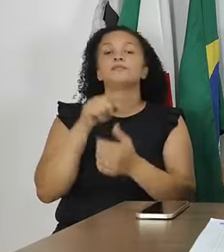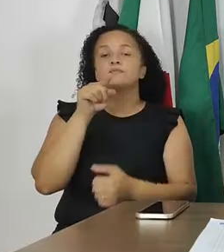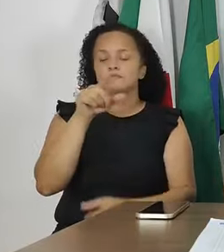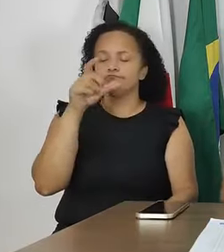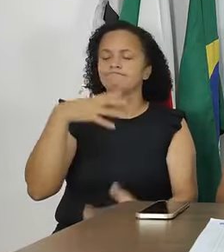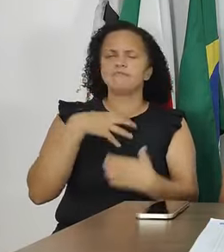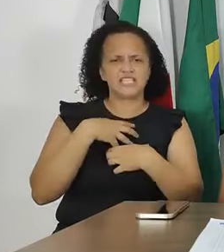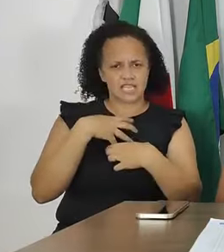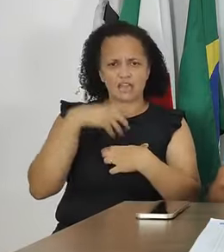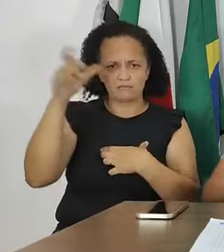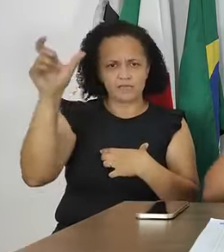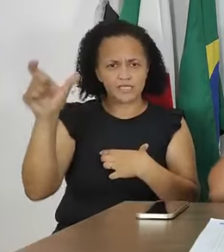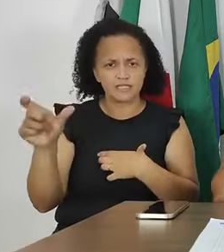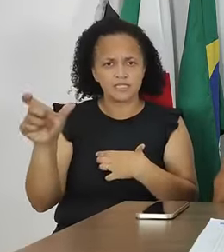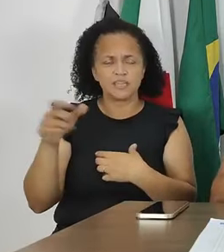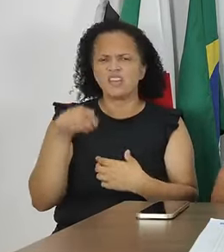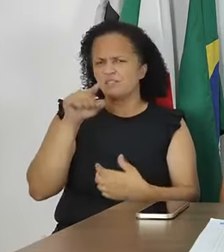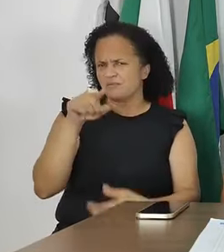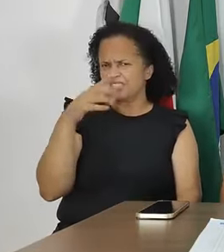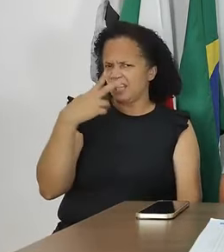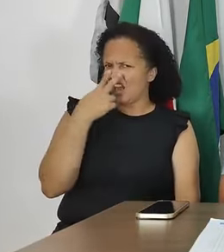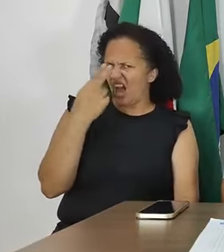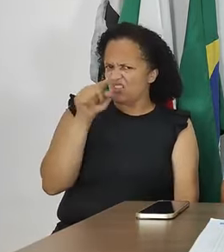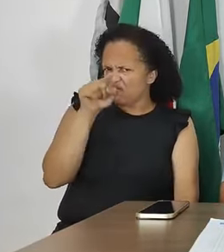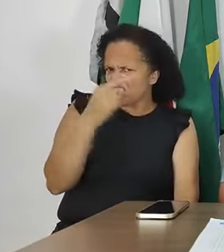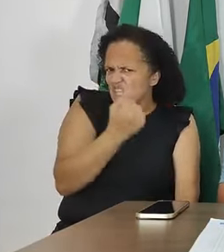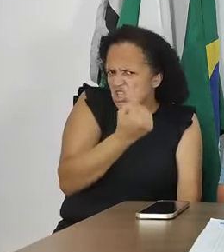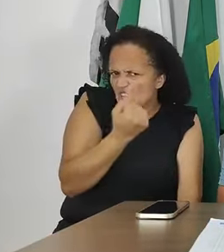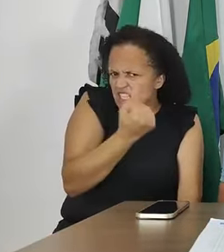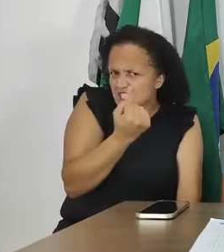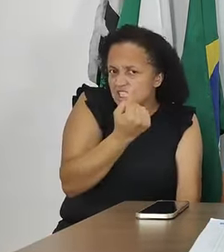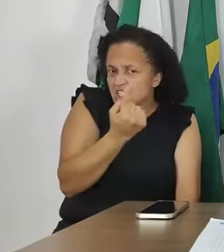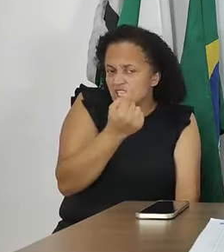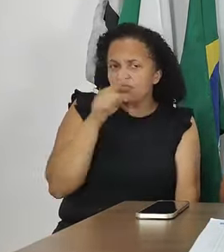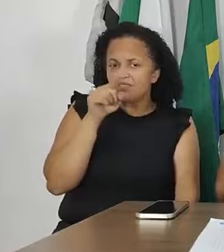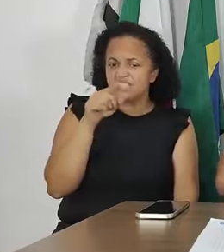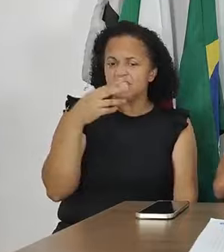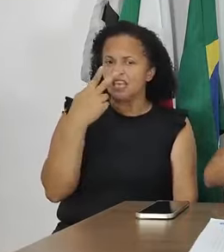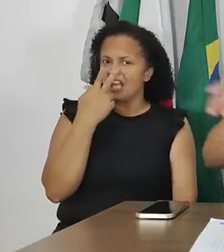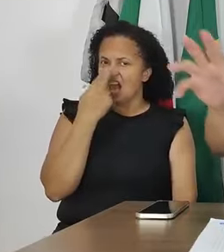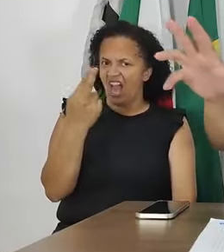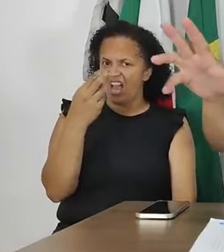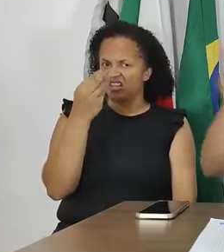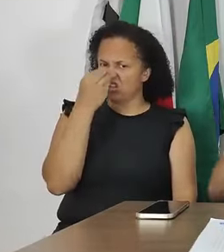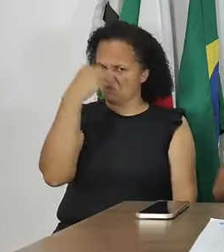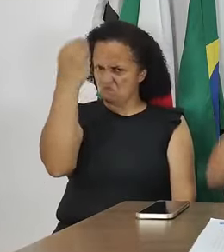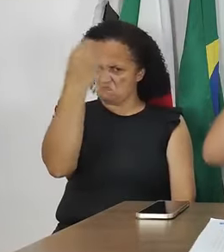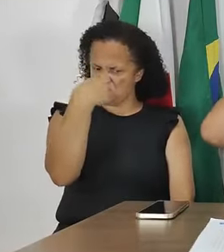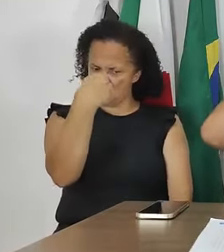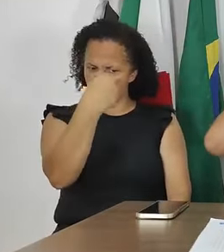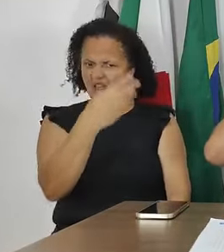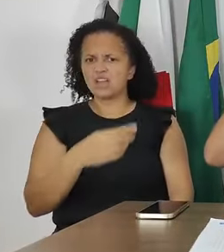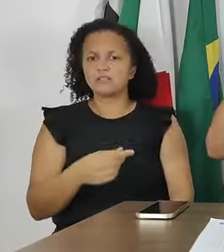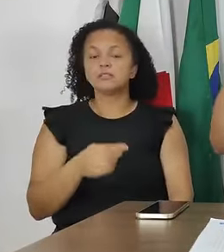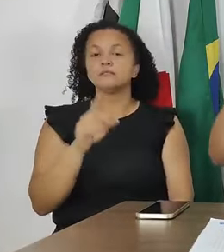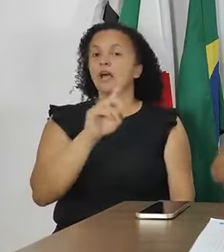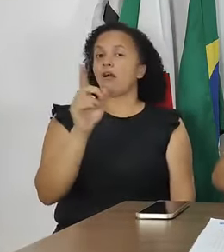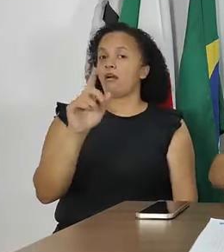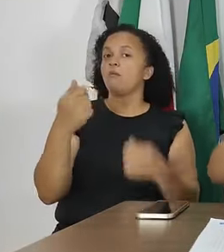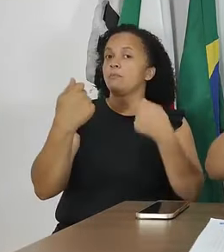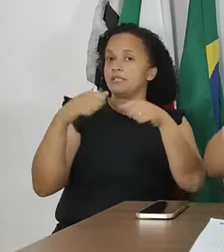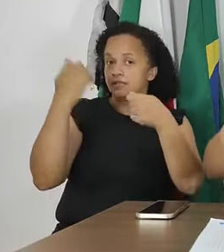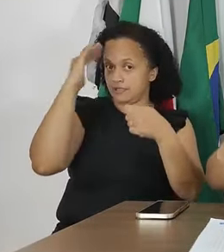se sentido só? Tem se sentido ameaçado? Tem se sentido desprezado? Então falta consciência, falta